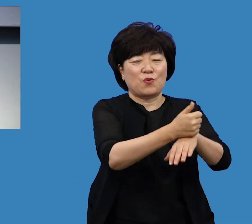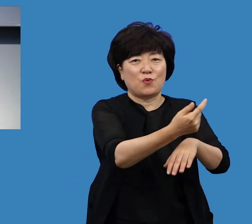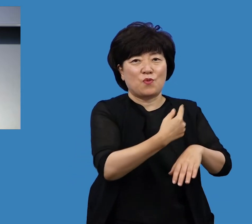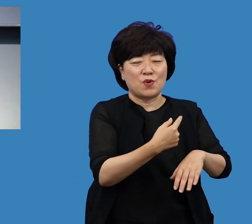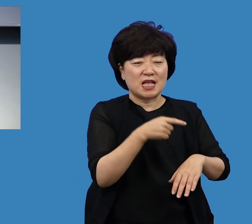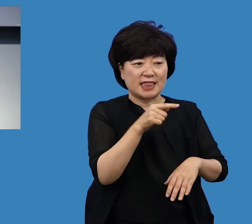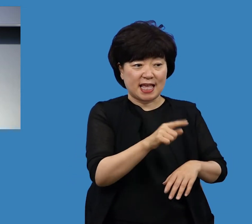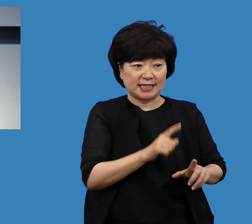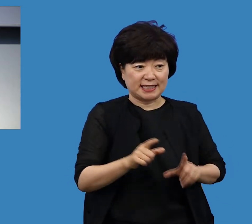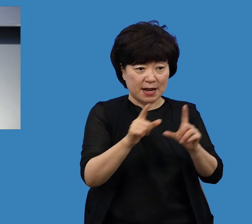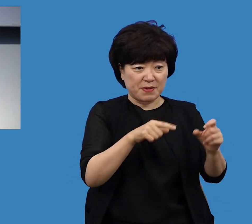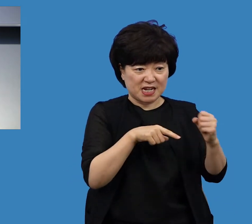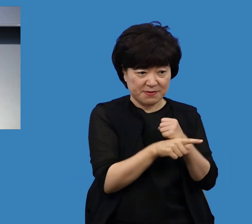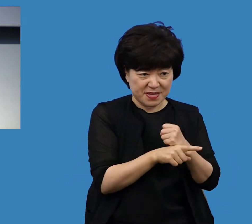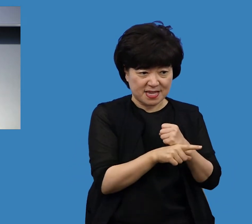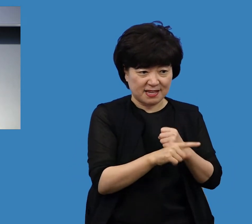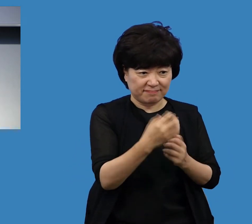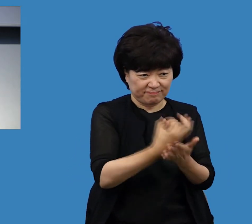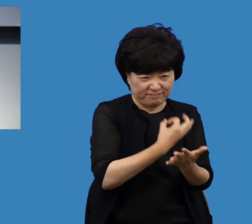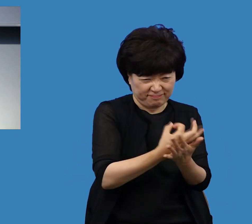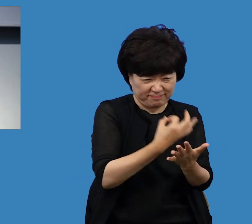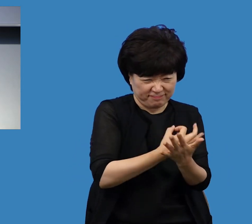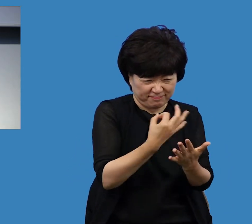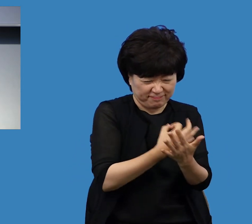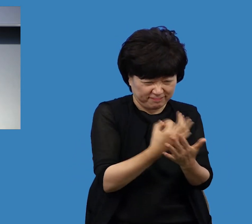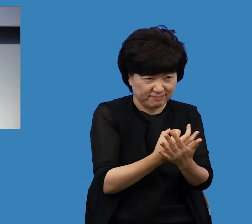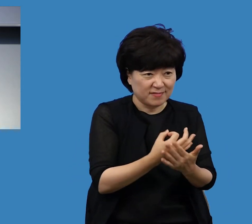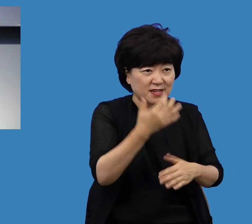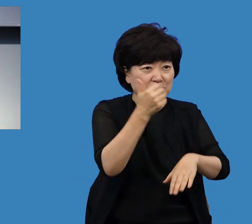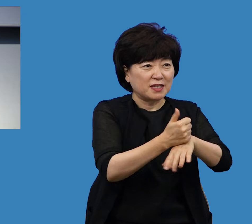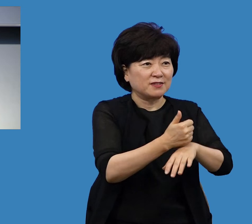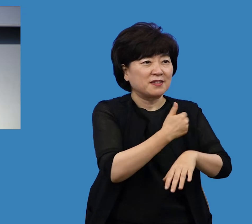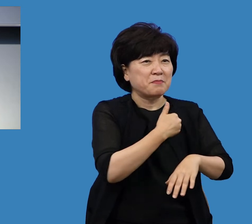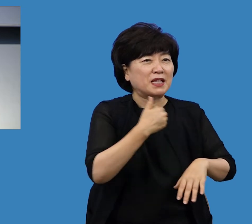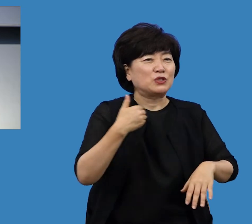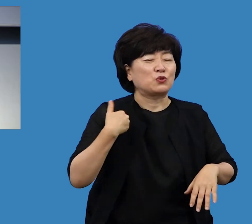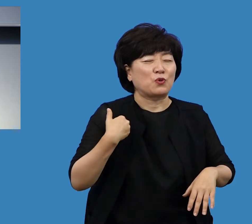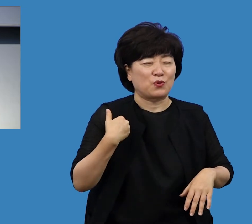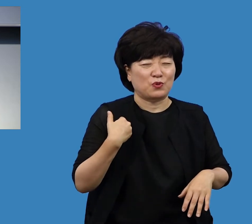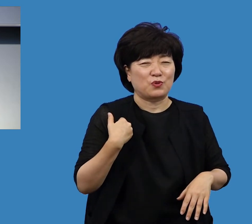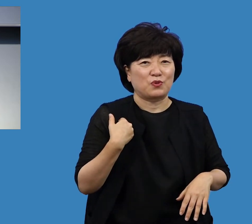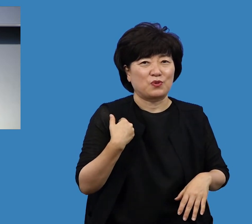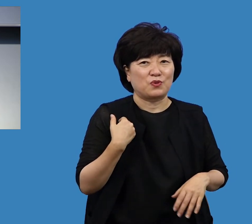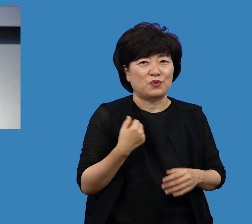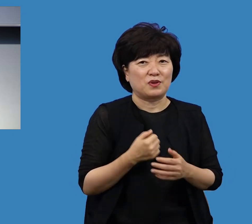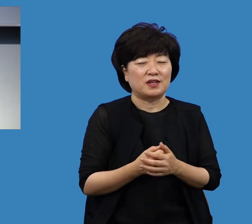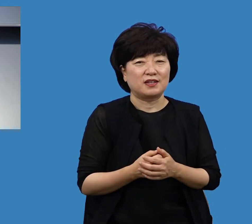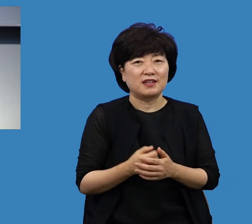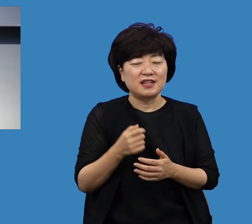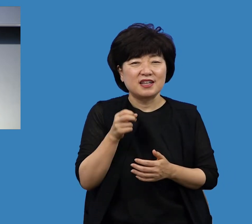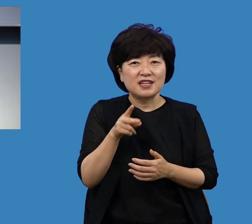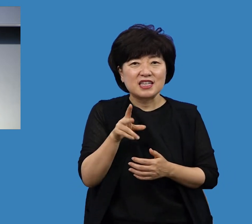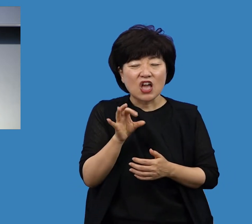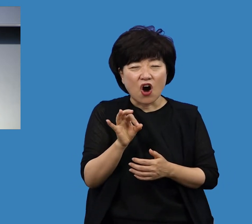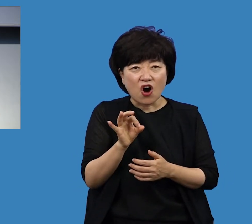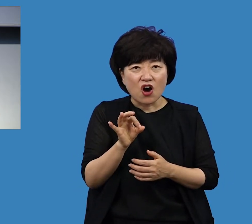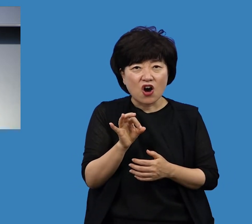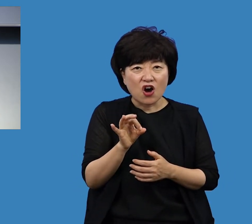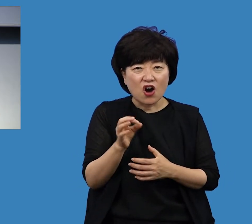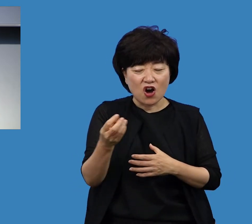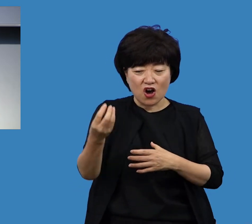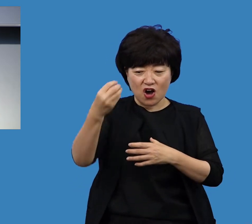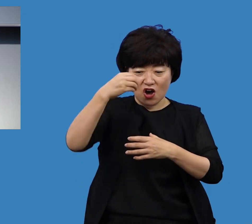이루어가는 것이 행복이고 그 삶의 의미가 채워졌을 때 느끼는 감정이 만족이에요. 그래서 영이라고 하는 것은 우리